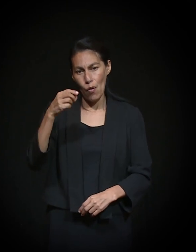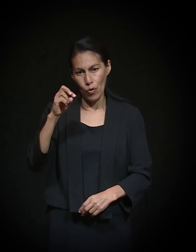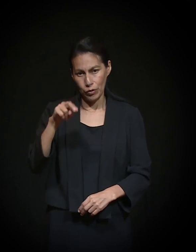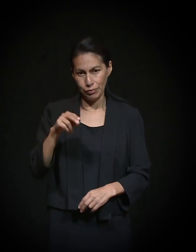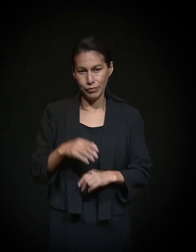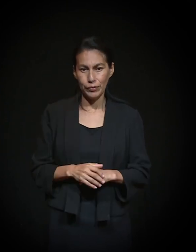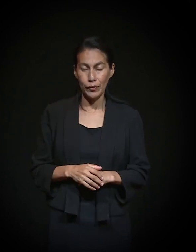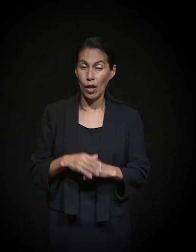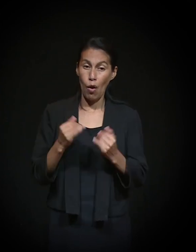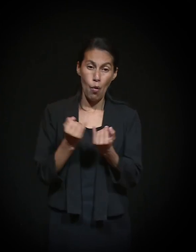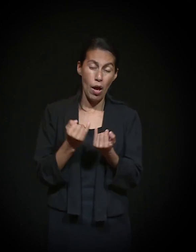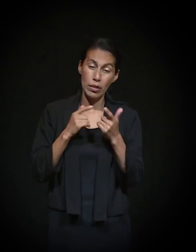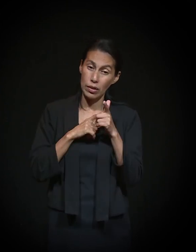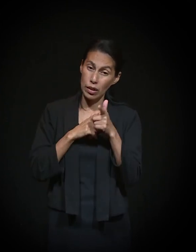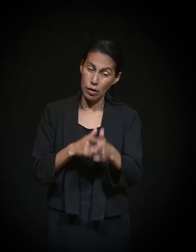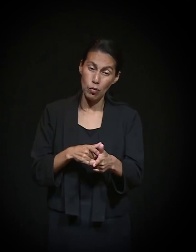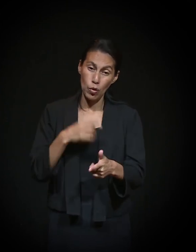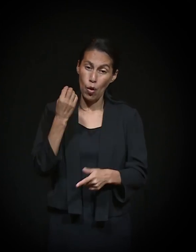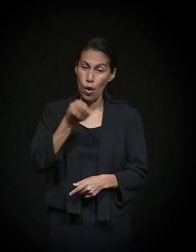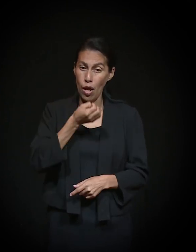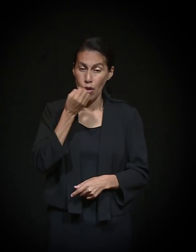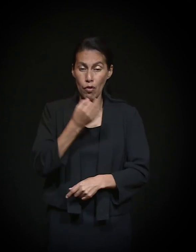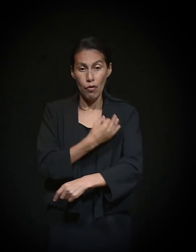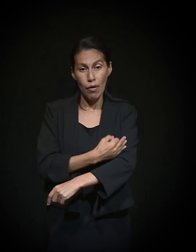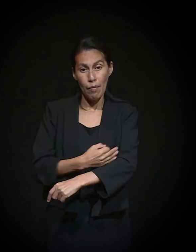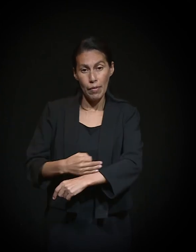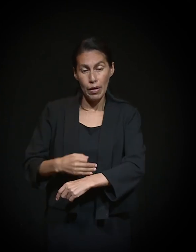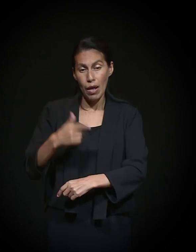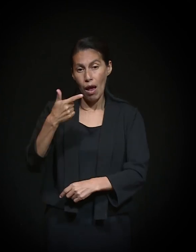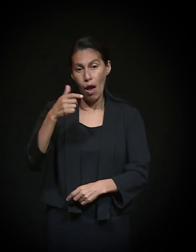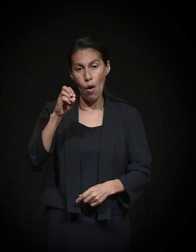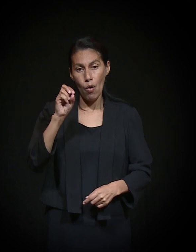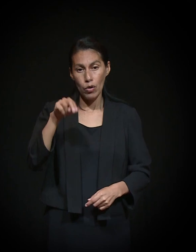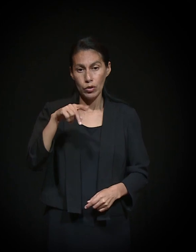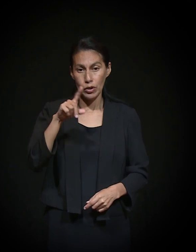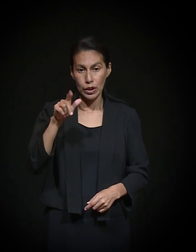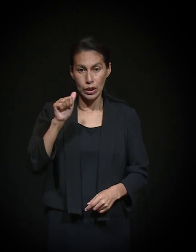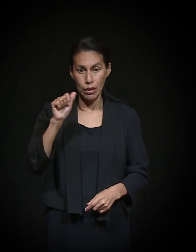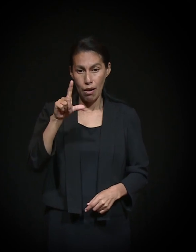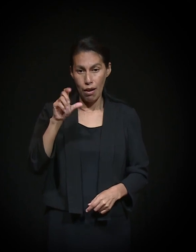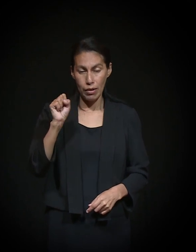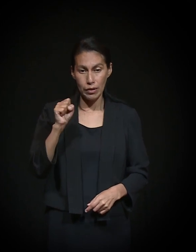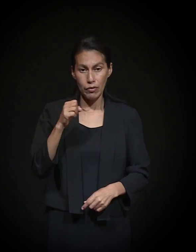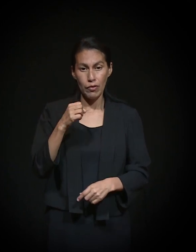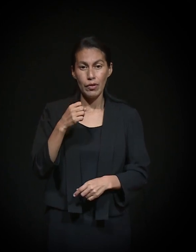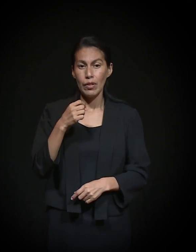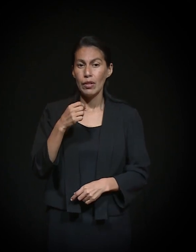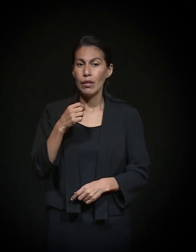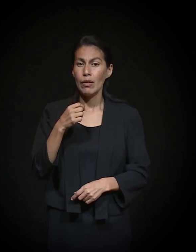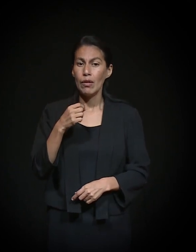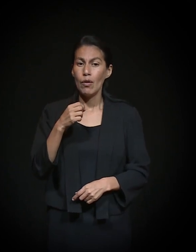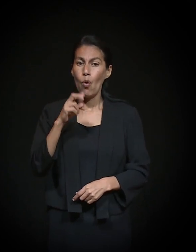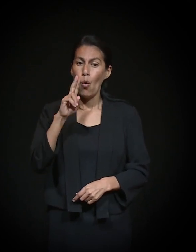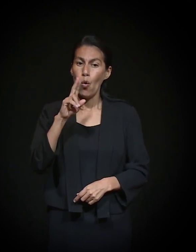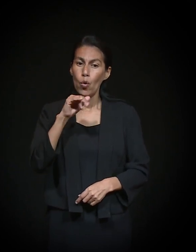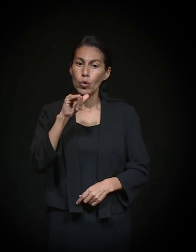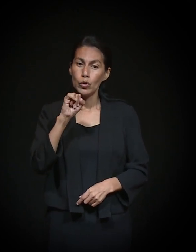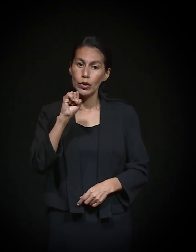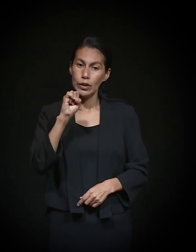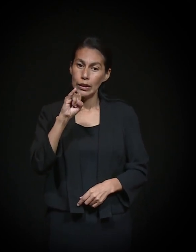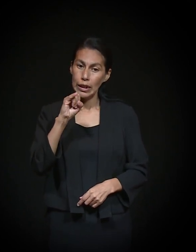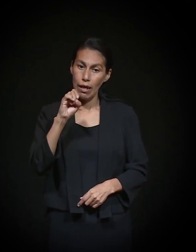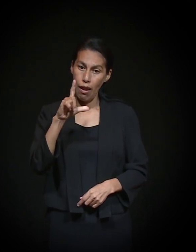los González, por la muerte de Isiel, y también por el consuelo